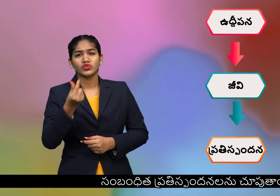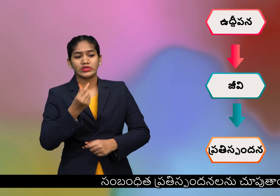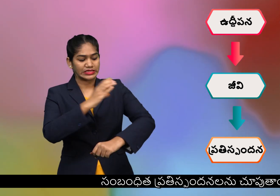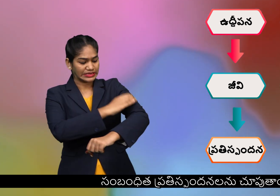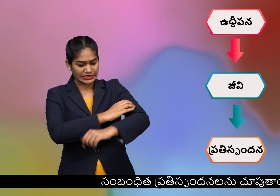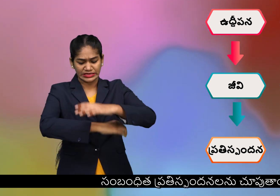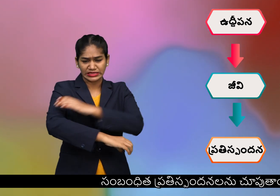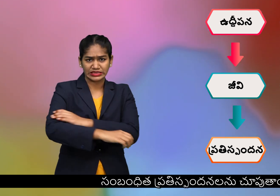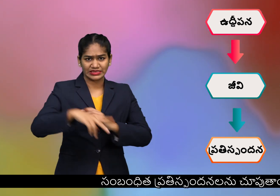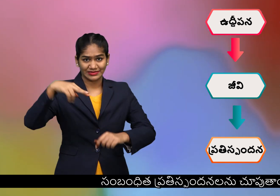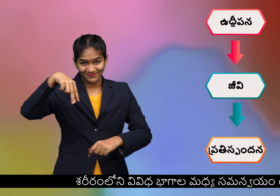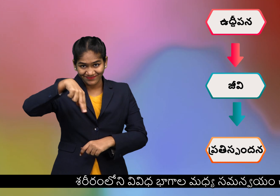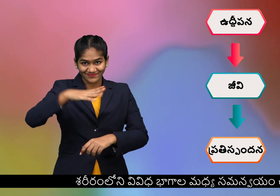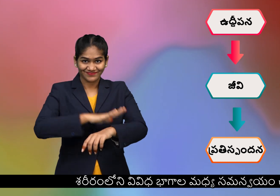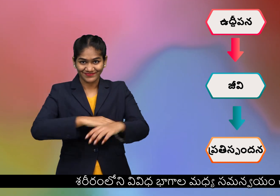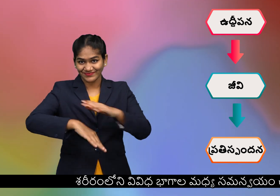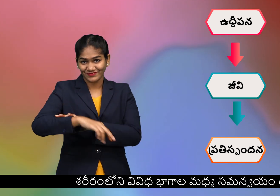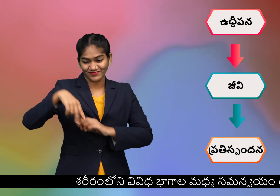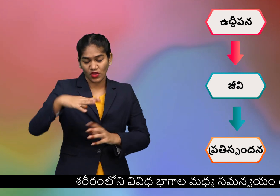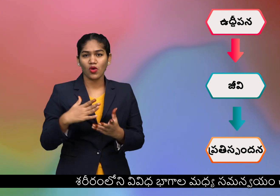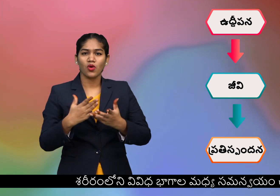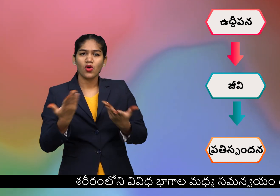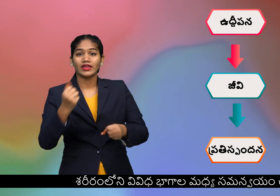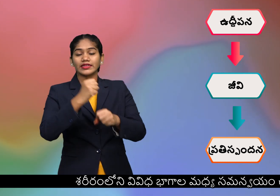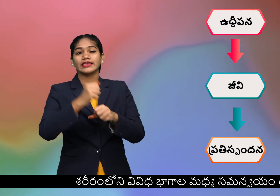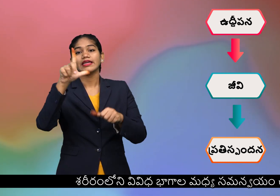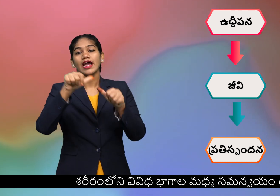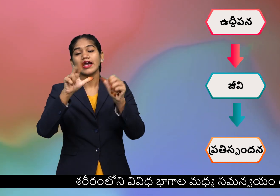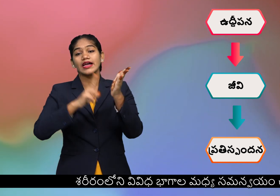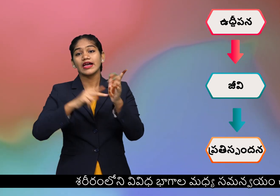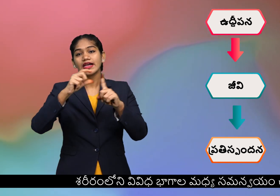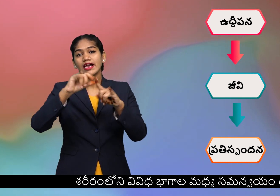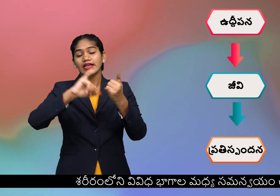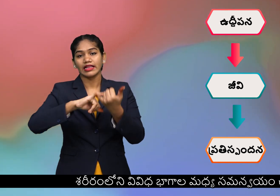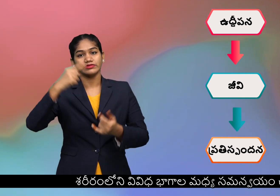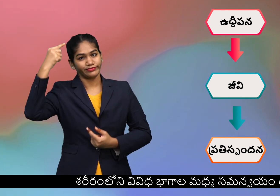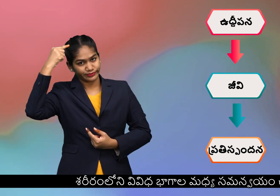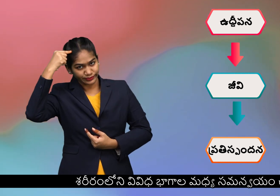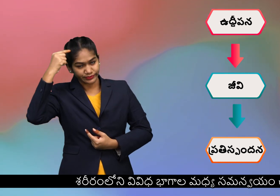ప్రతిస్పందనలను చూపుతాయి. శరీరంలోని వివిధ భాగాల మధ్య సమన్వయం ఉండాలి.